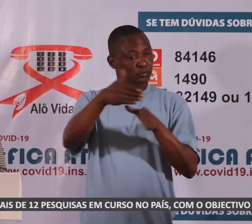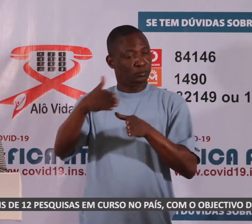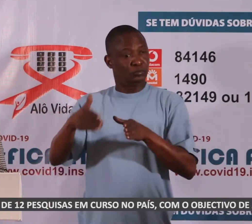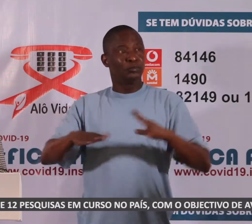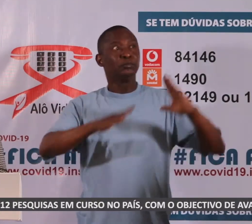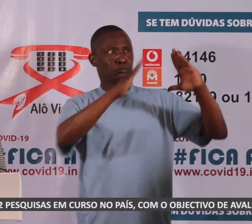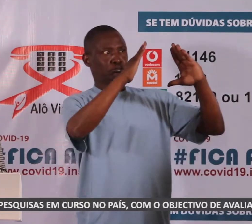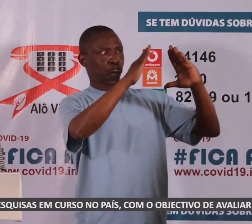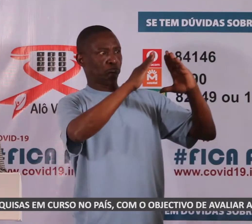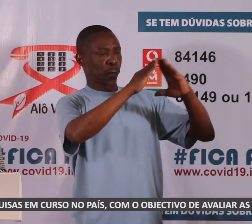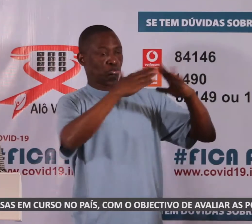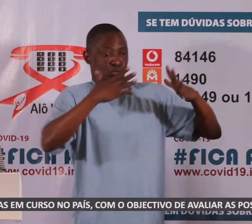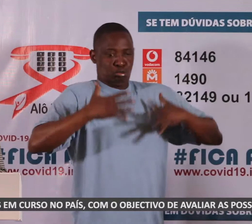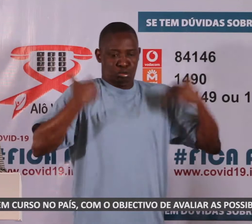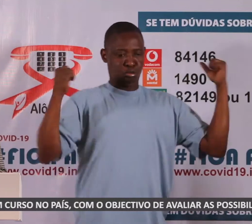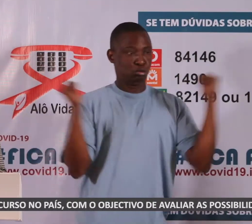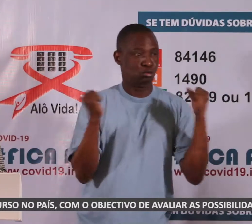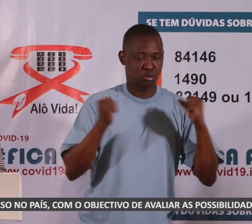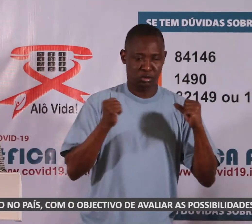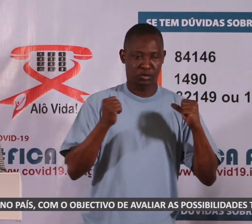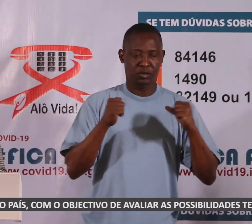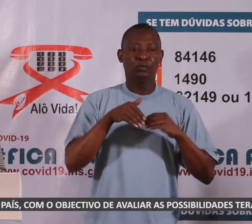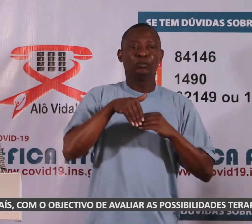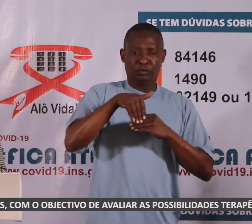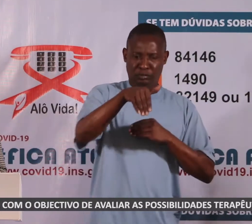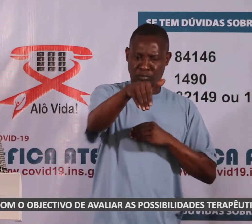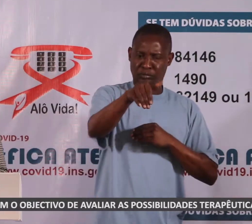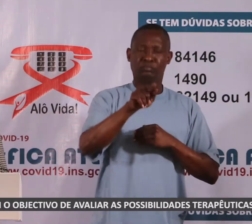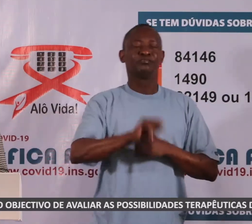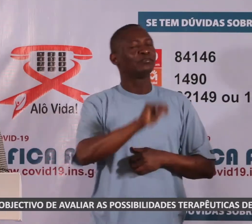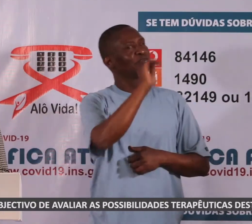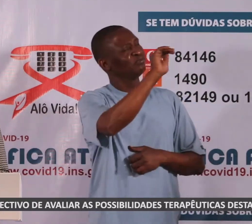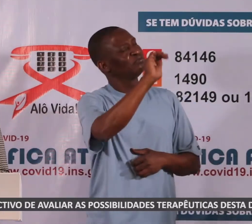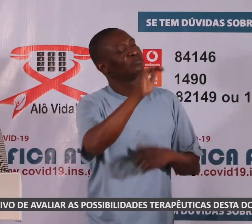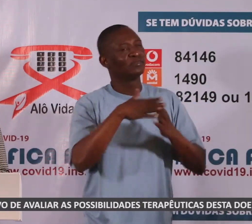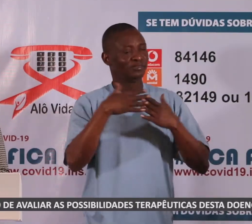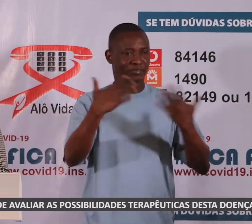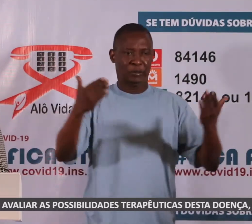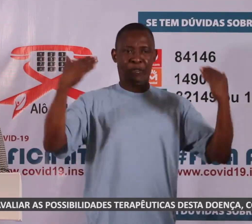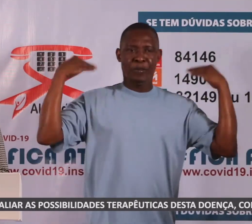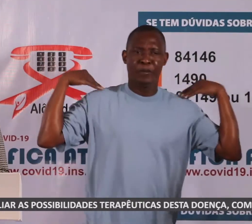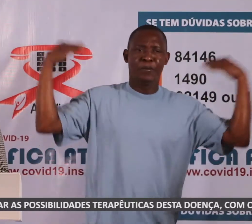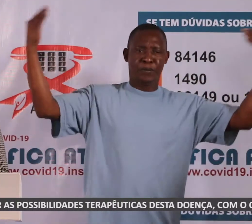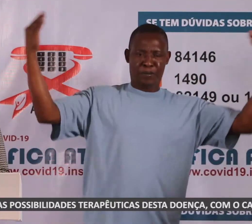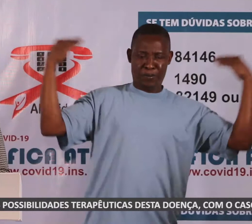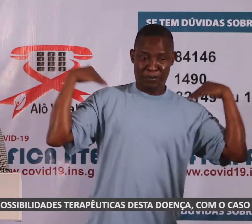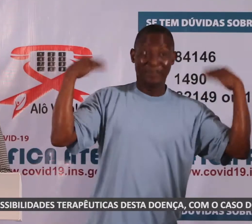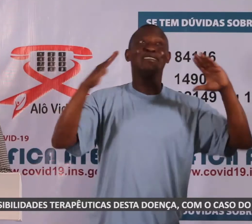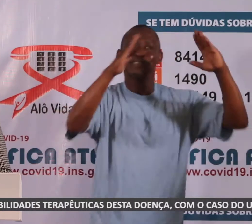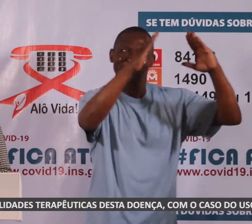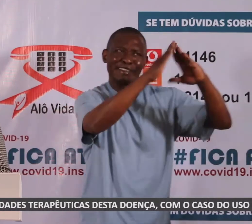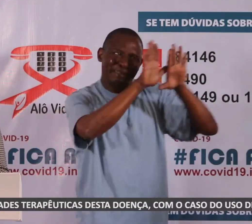casa, recomendamos a todos a prática de exercício físico, de preferência em casa,